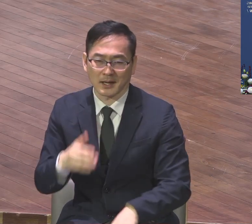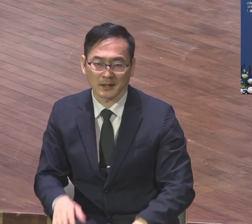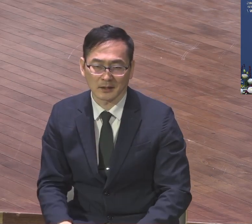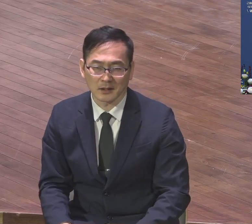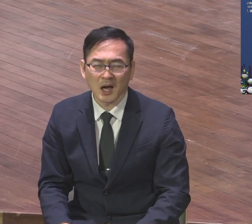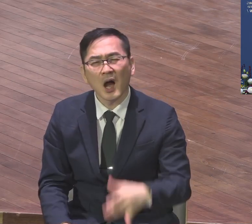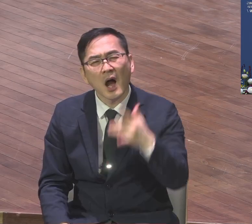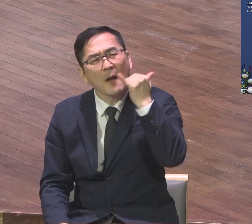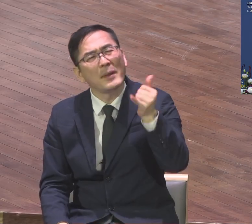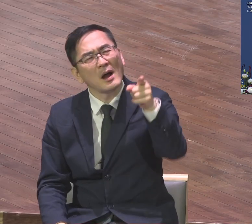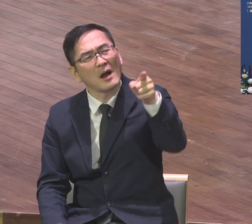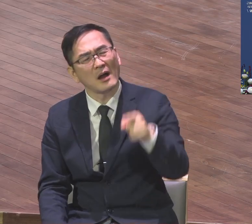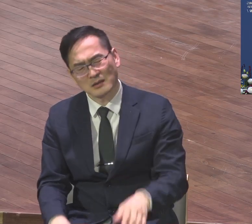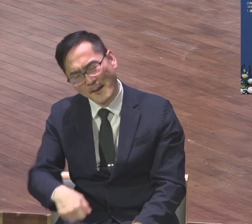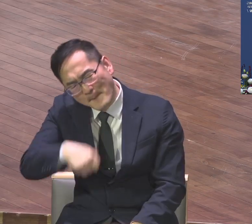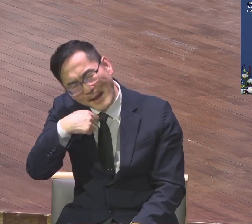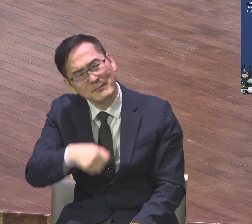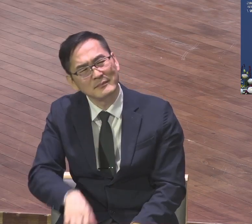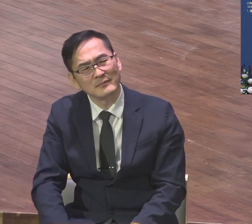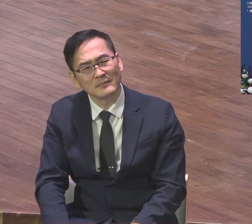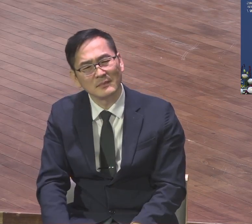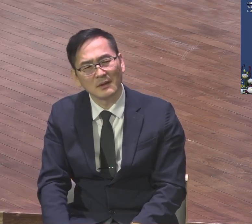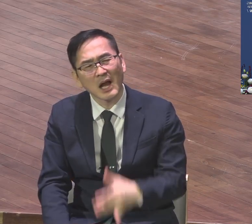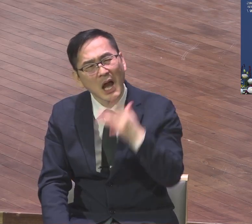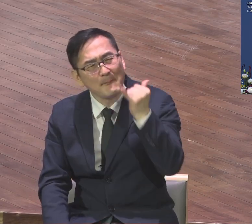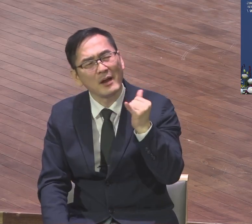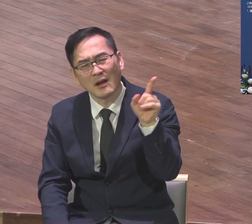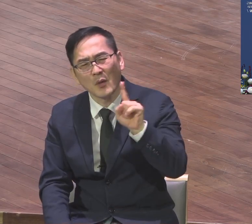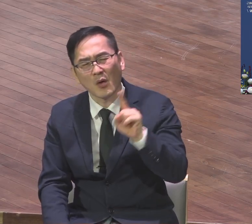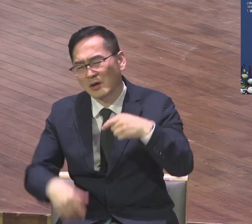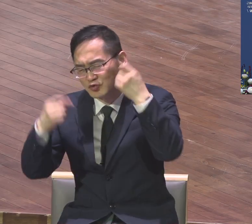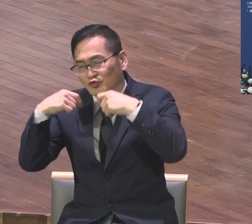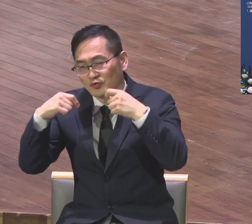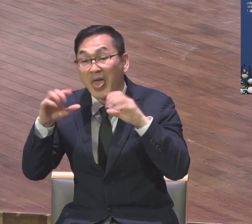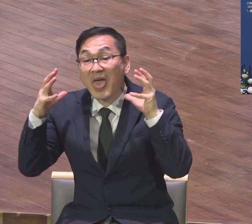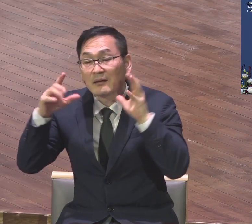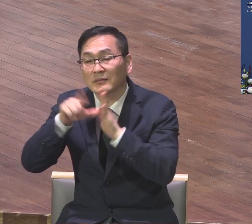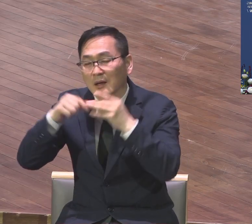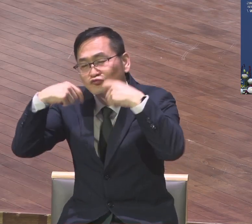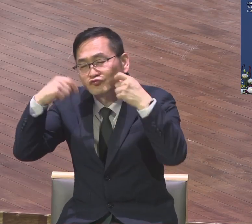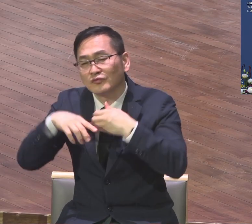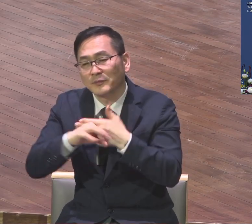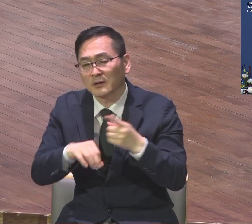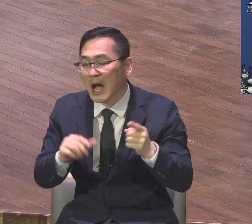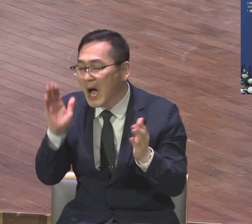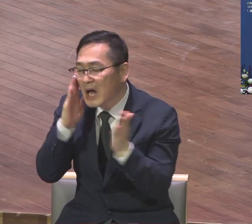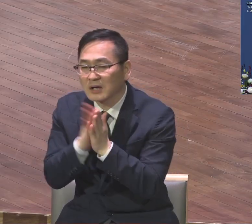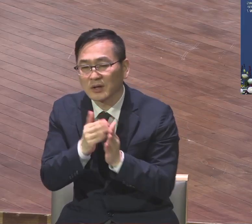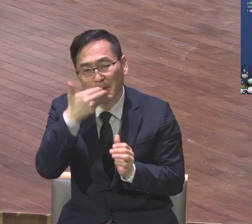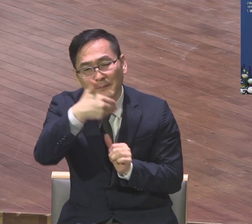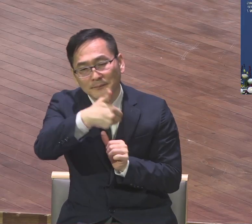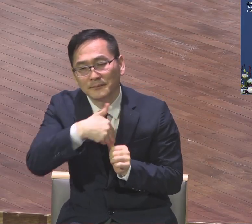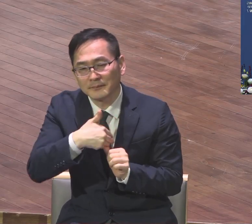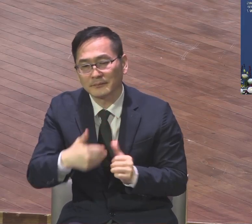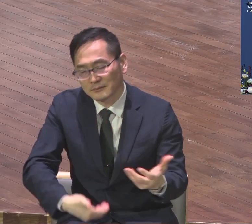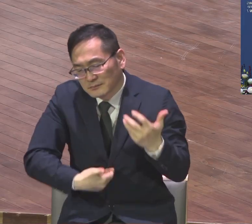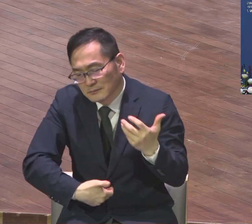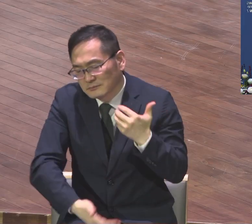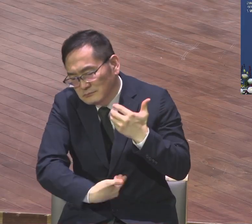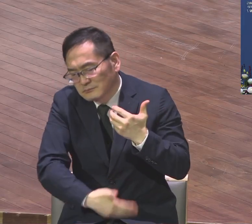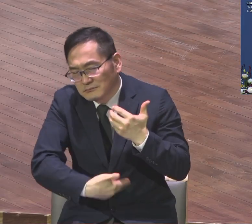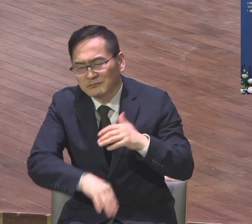줘, 아빠 울기만 해도 그냥 아무 말 할 줄 모르니까 울기만 해도 엄마 아빠 알아서